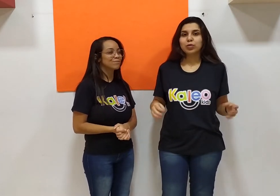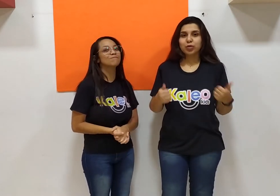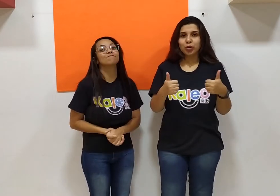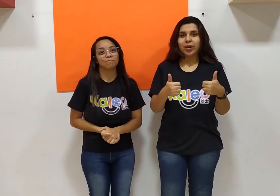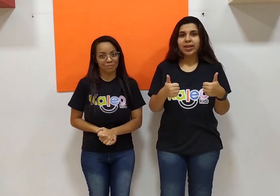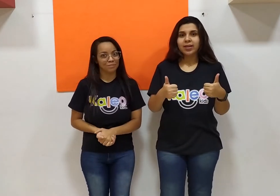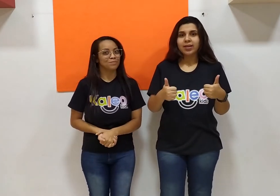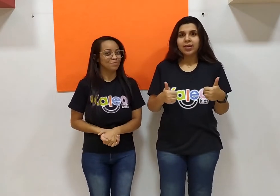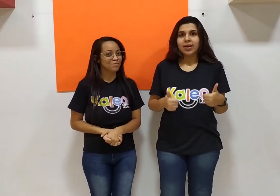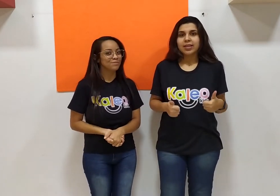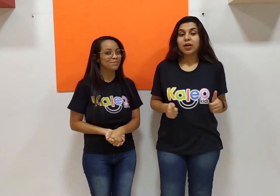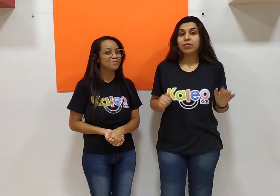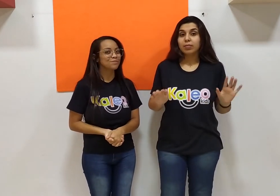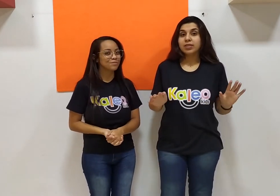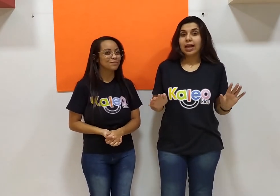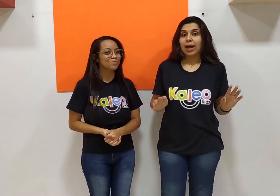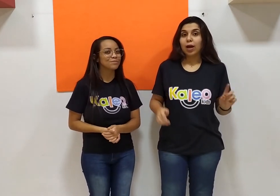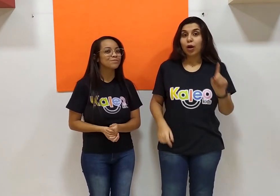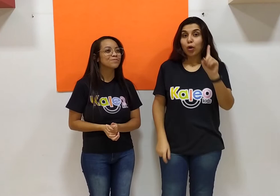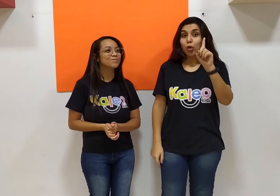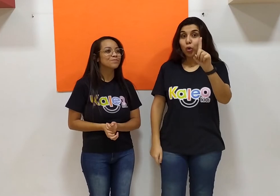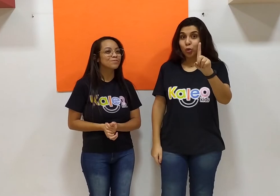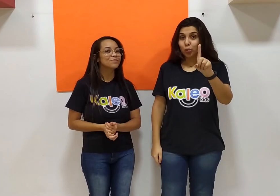tudo bem? Então vamos lá.